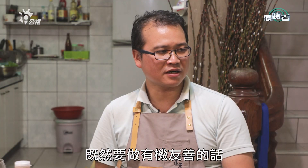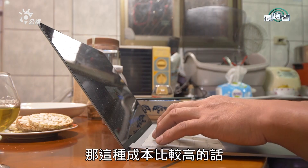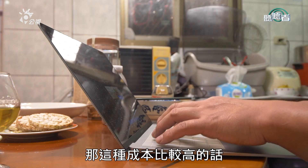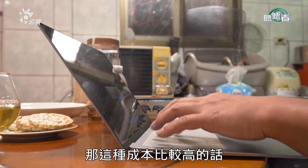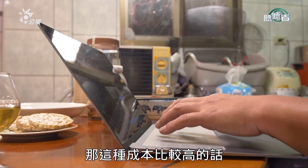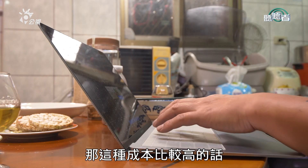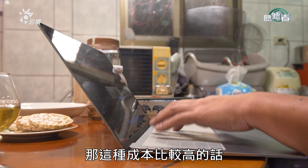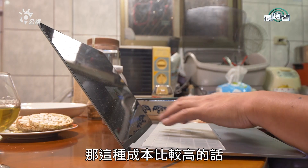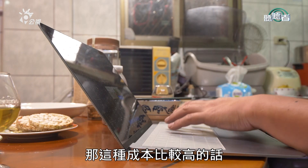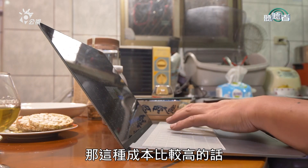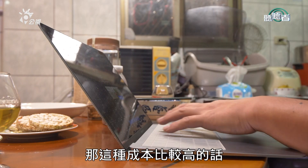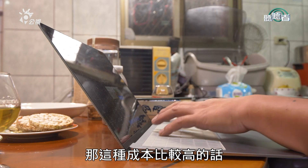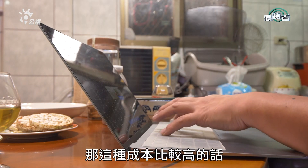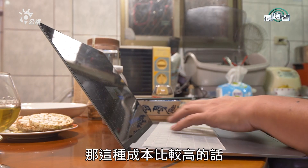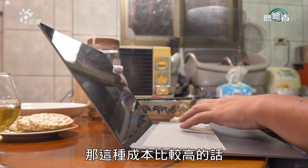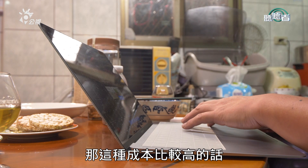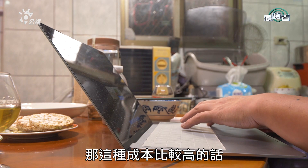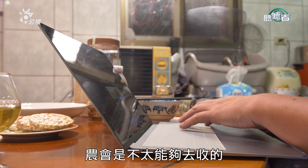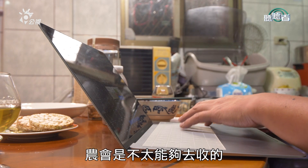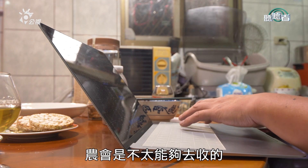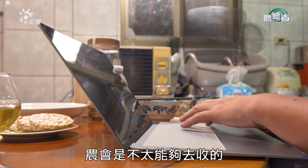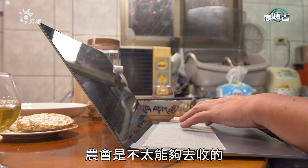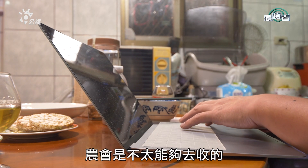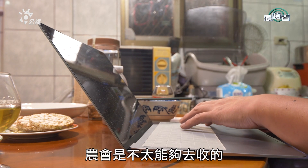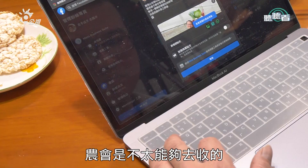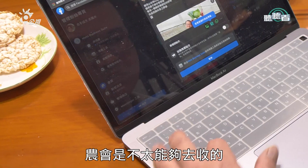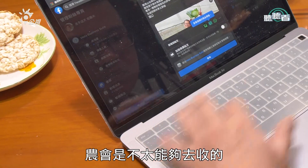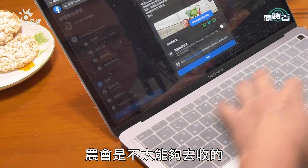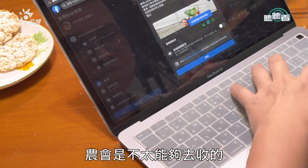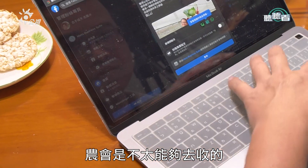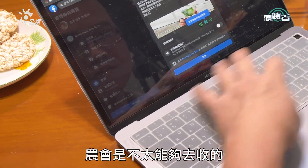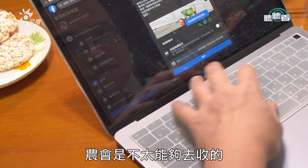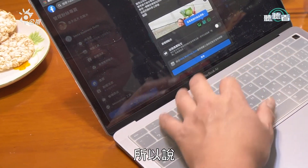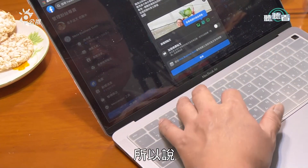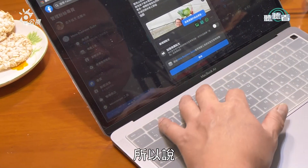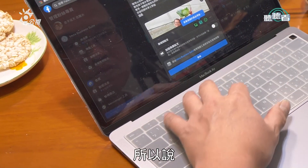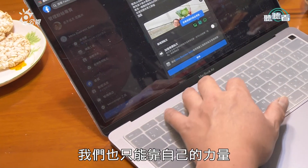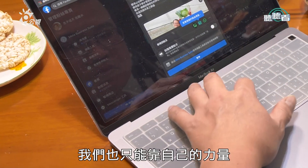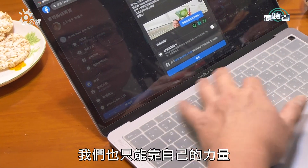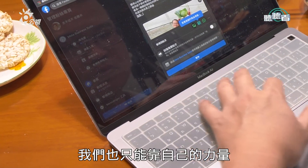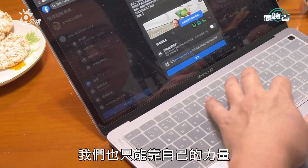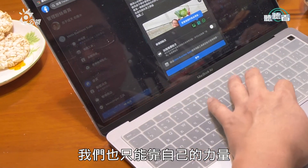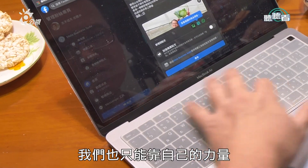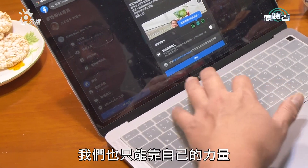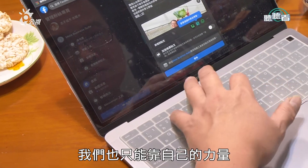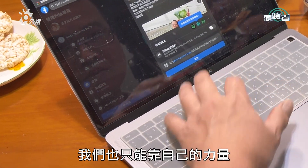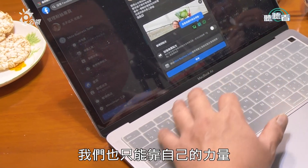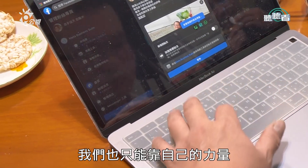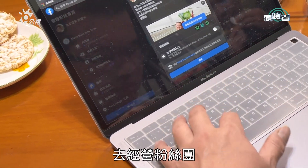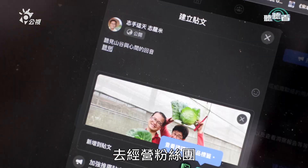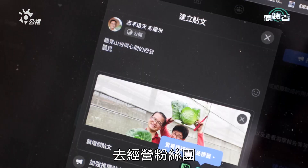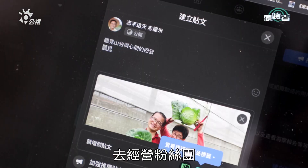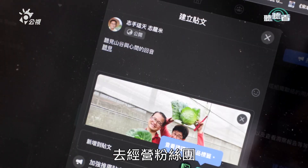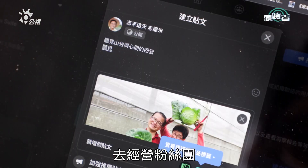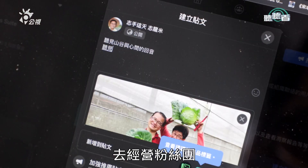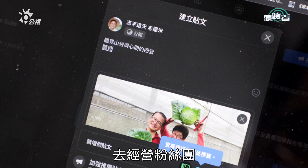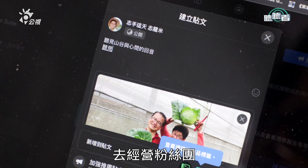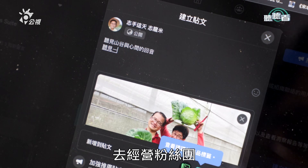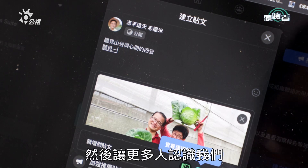话，那这种成本比较高的话，农会是不太能够去收的，所以说我们也只能靠自己的力量去经营粉丝团，然